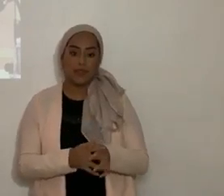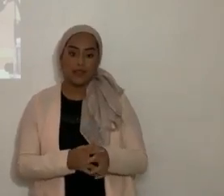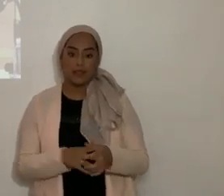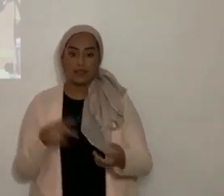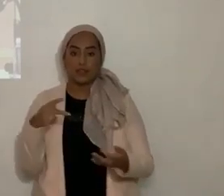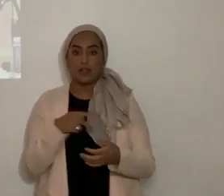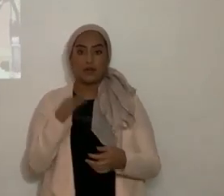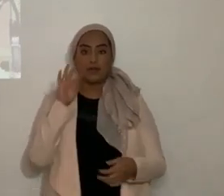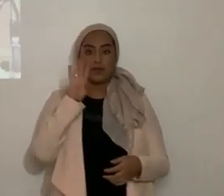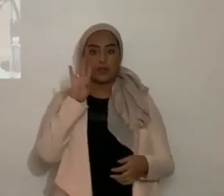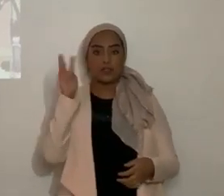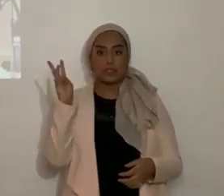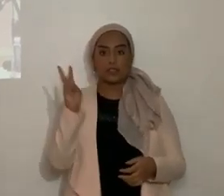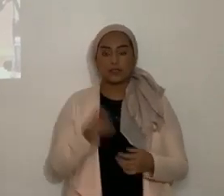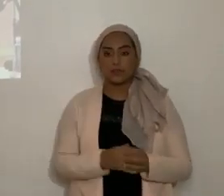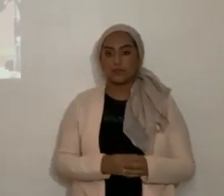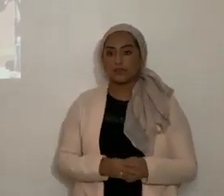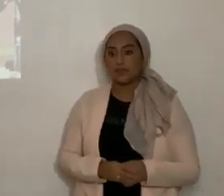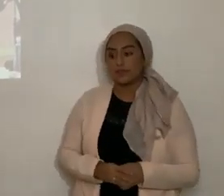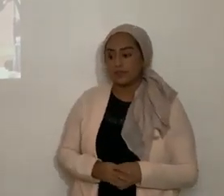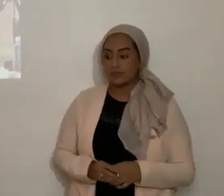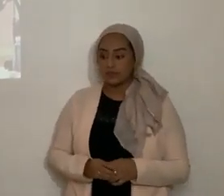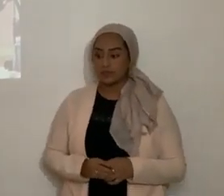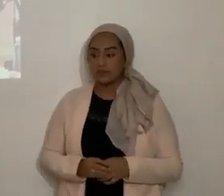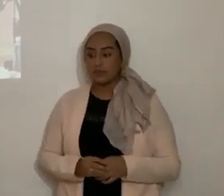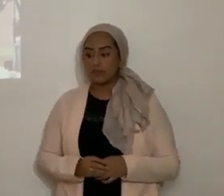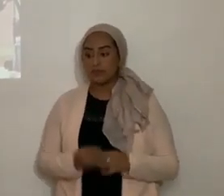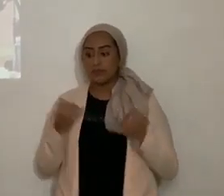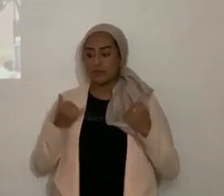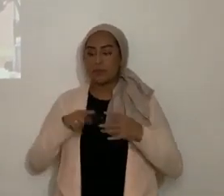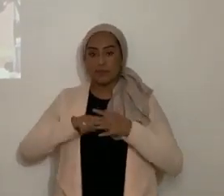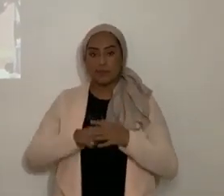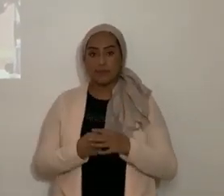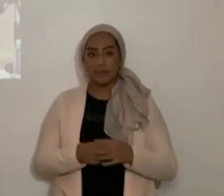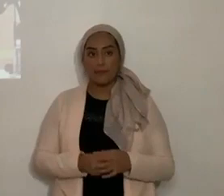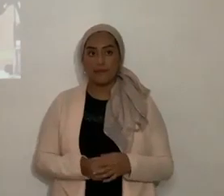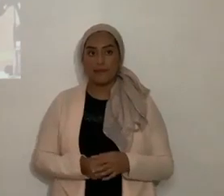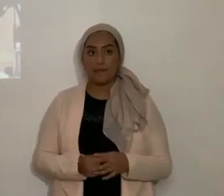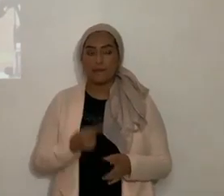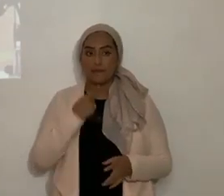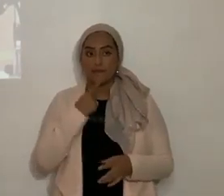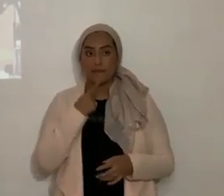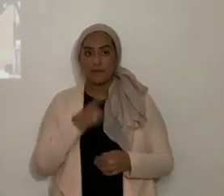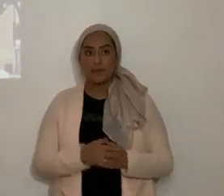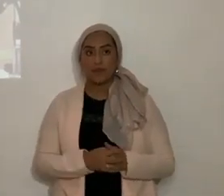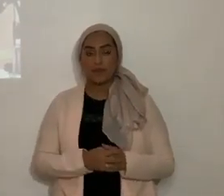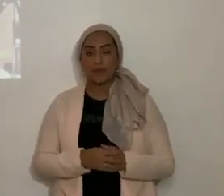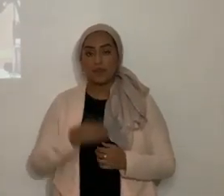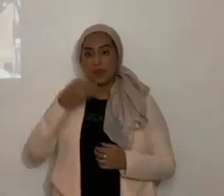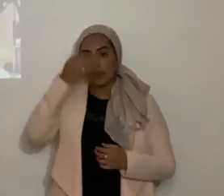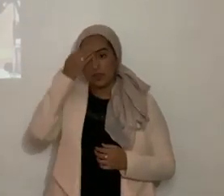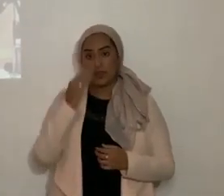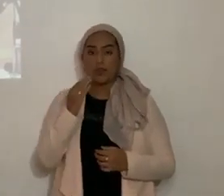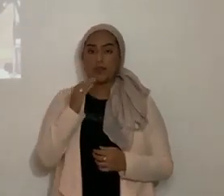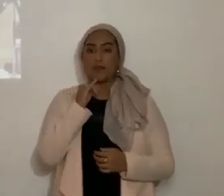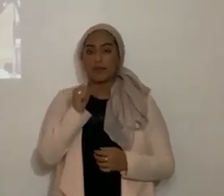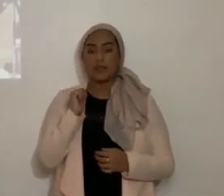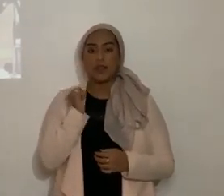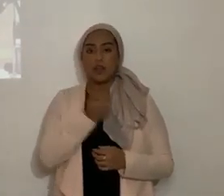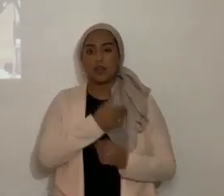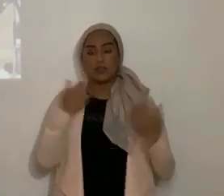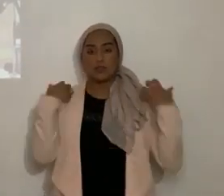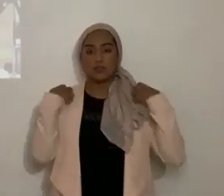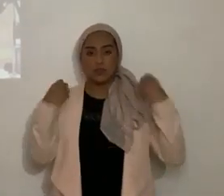Salmo 46. Muy bien, vamos a empezar. Dice: Elohim es nuestro amparo